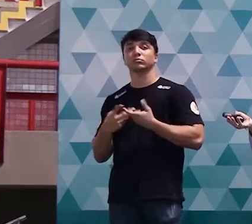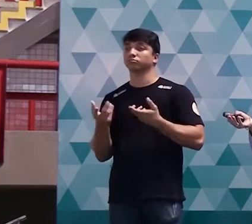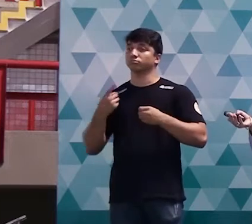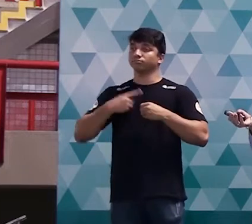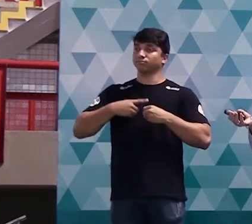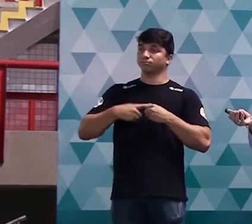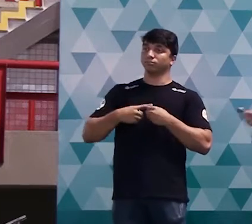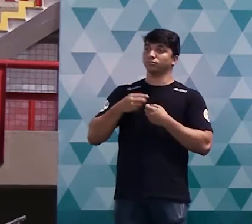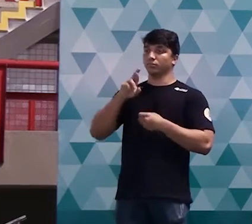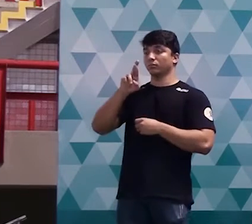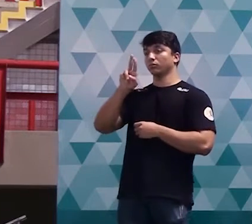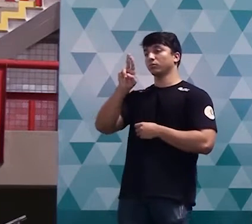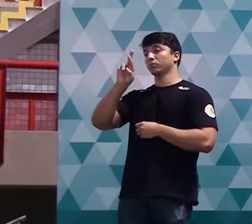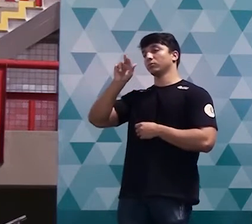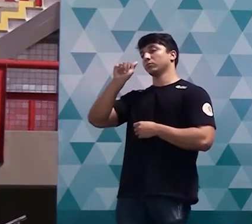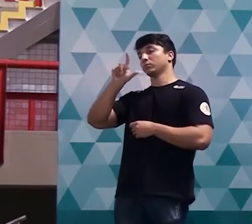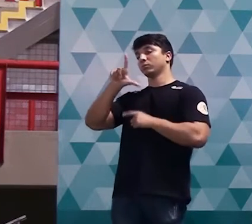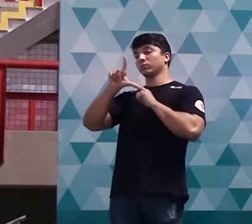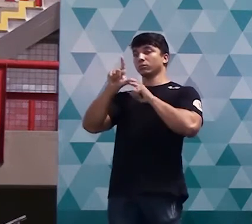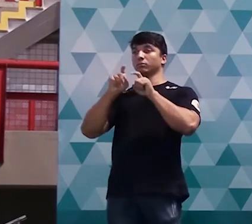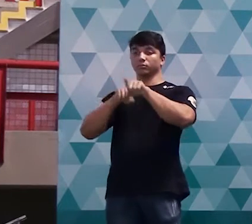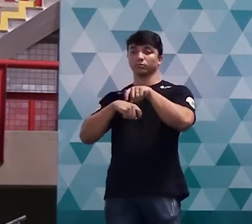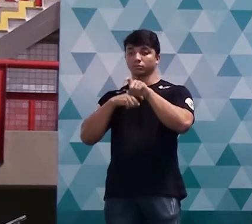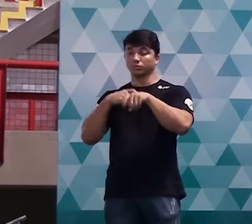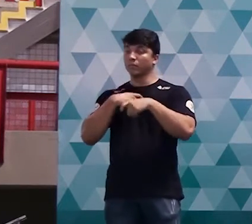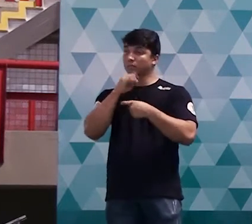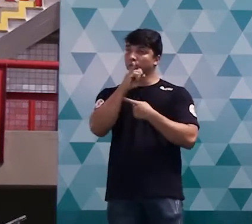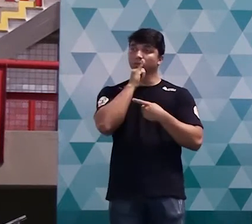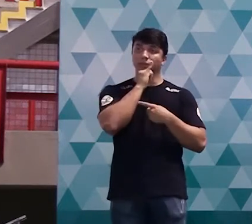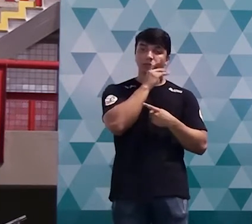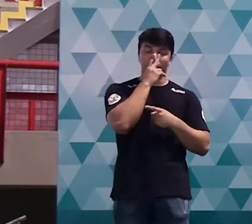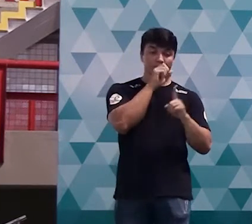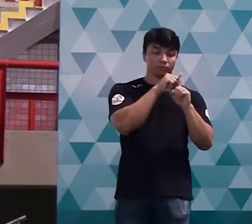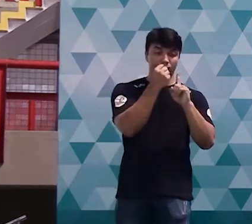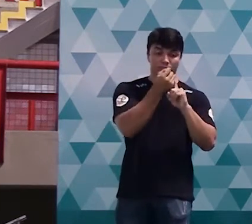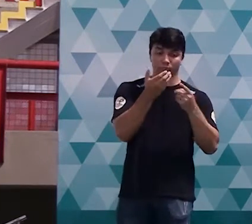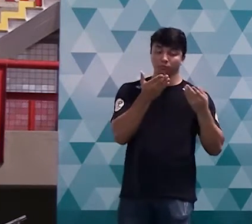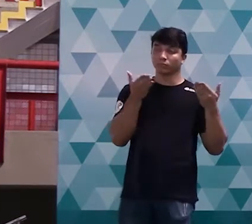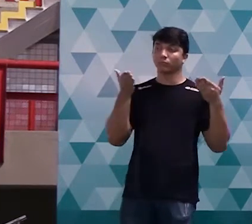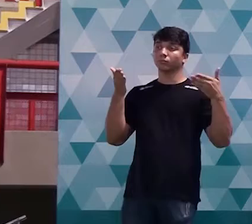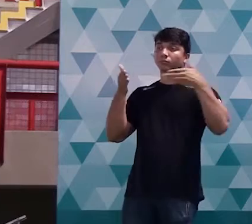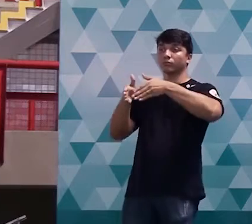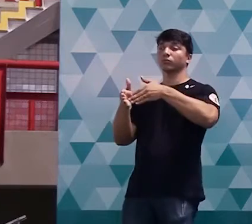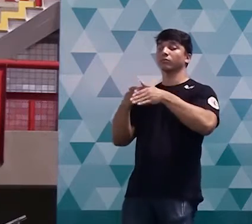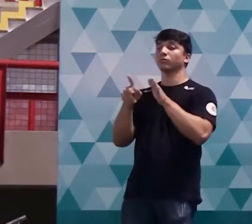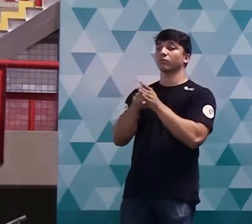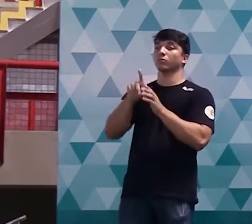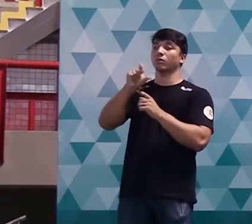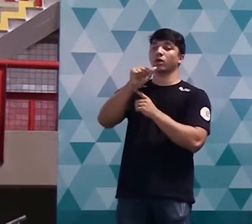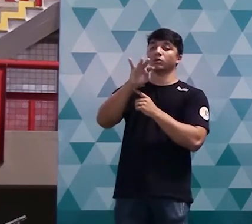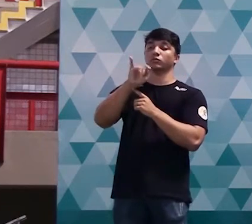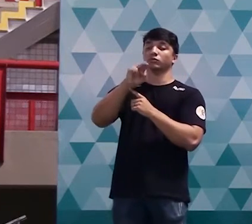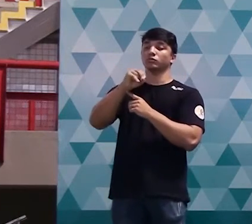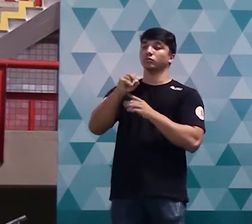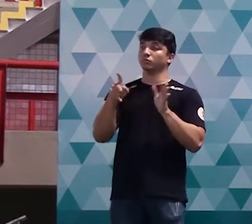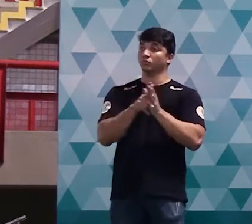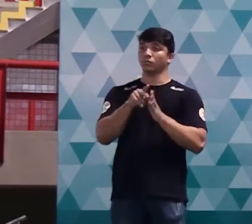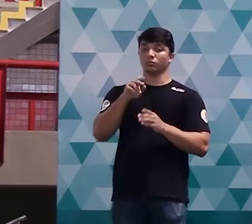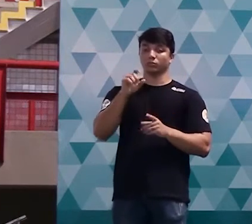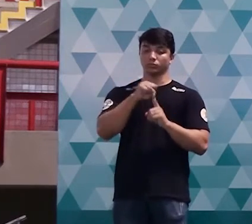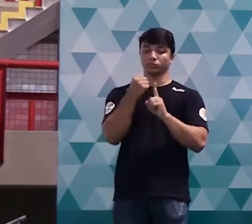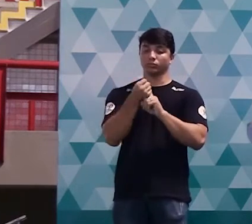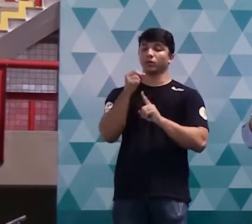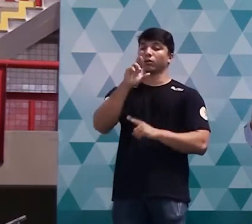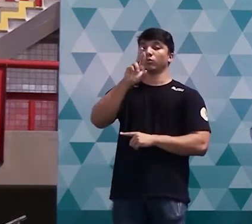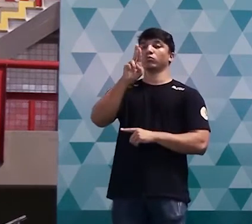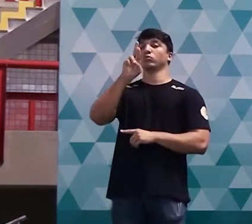Rural. Se a economia se baseia no latifúndio, então a nossa sociedade era uma sociedade rural. Isso quer